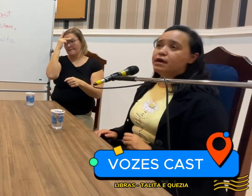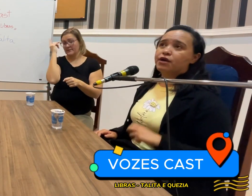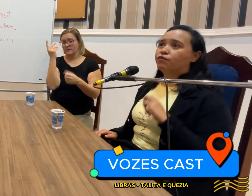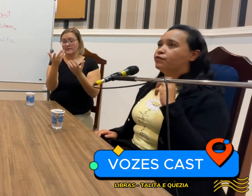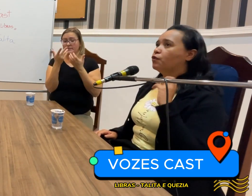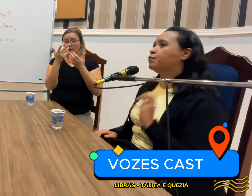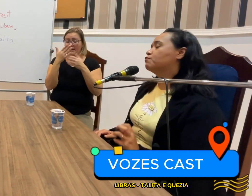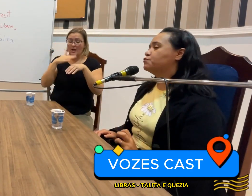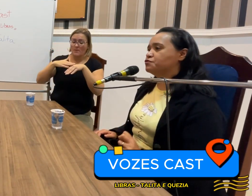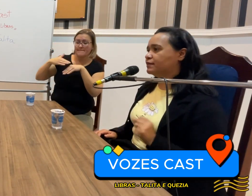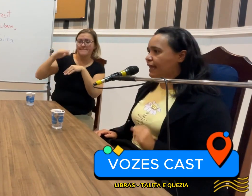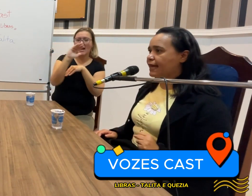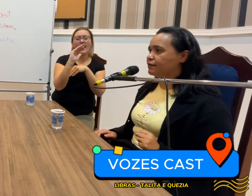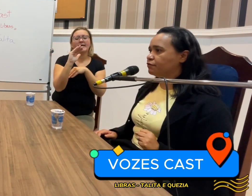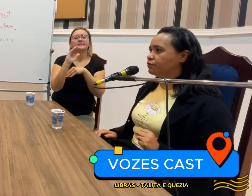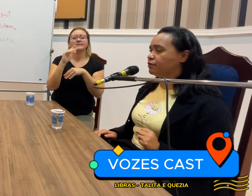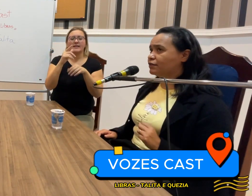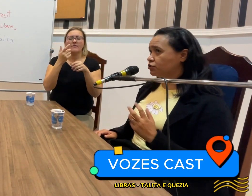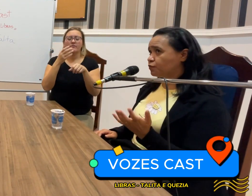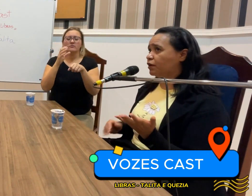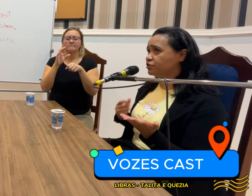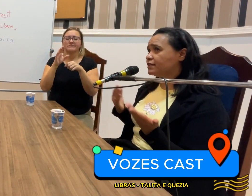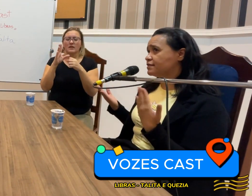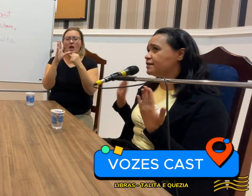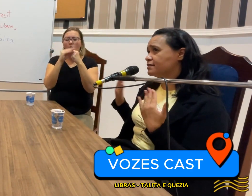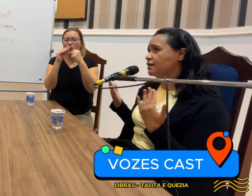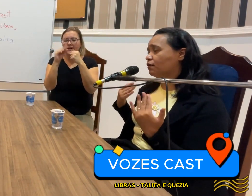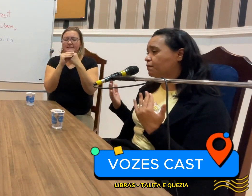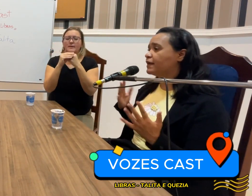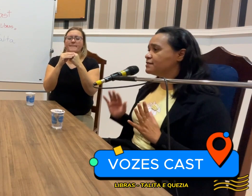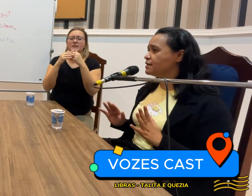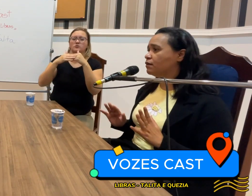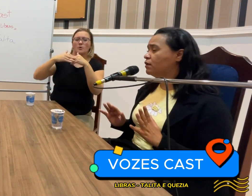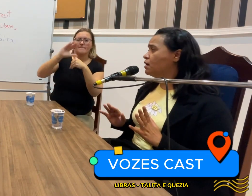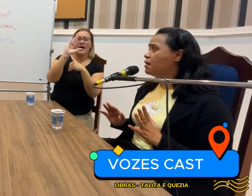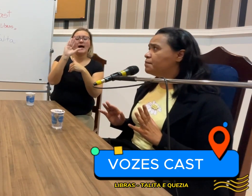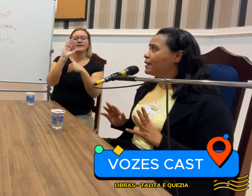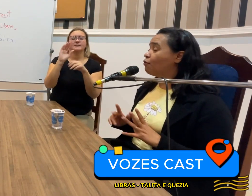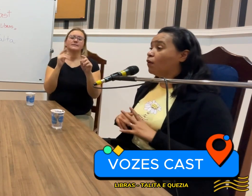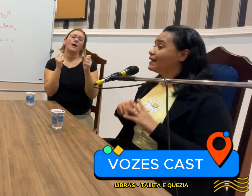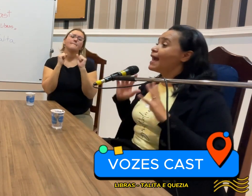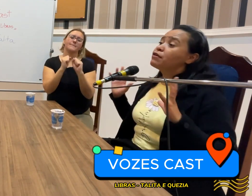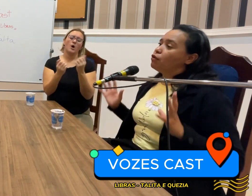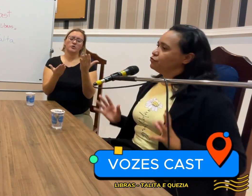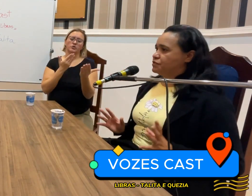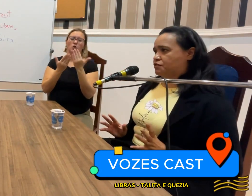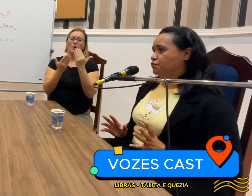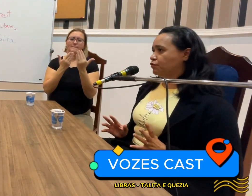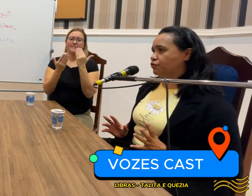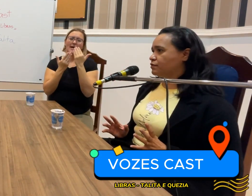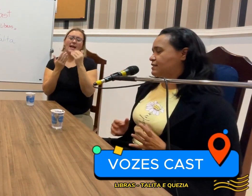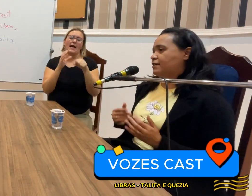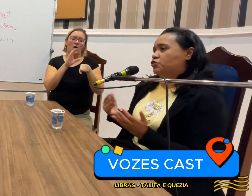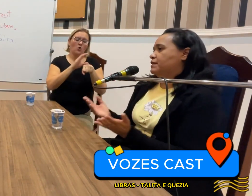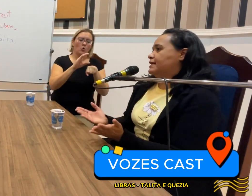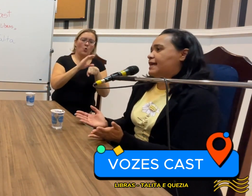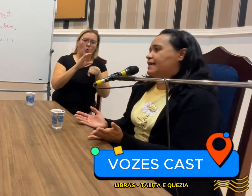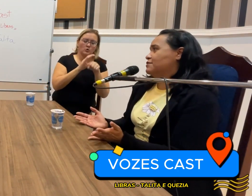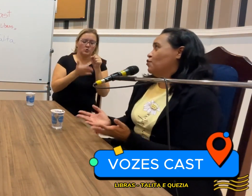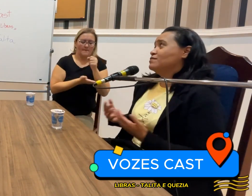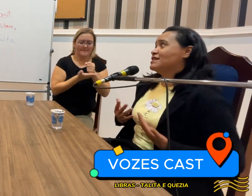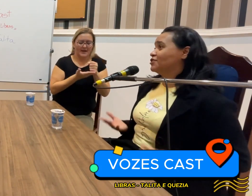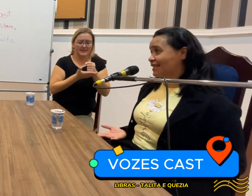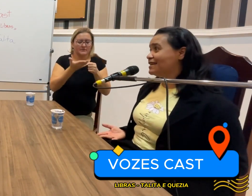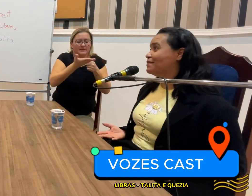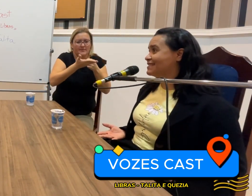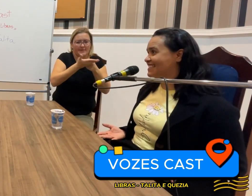mestrado, eu vou para um curso técnico. A gente pode trazer essa comparação para qualquer outro estudo, seja o inglês